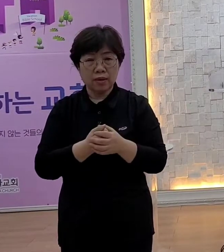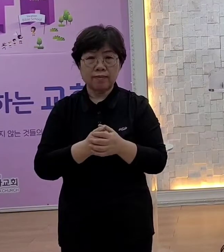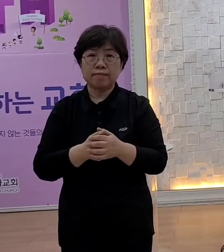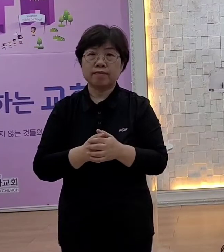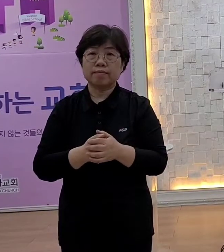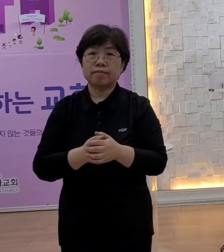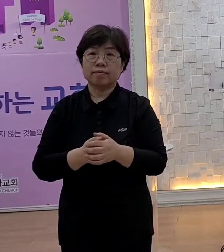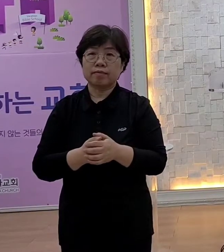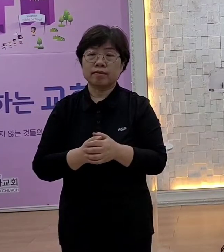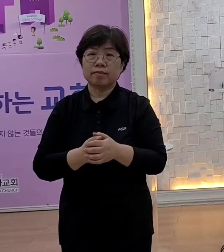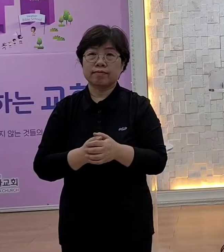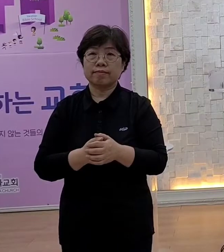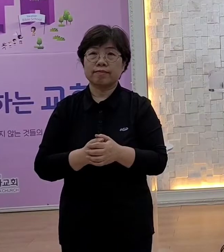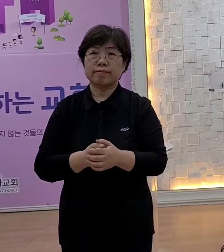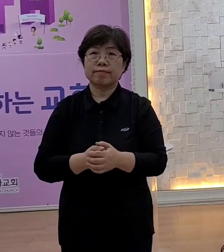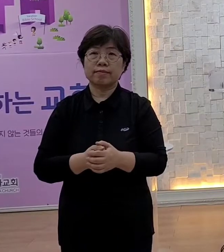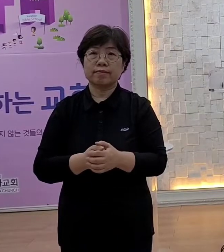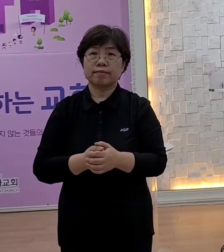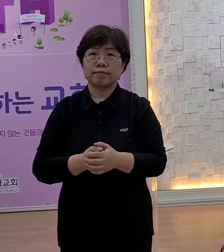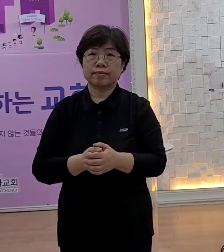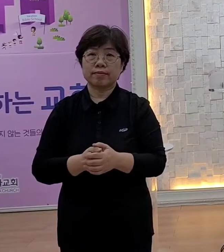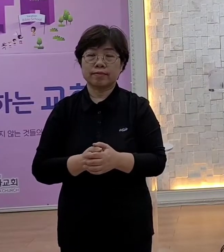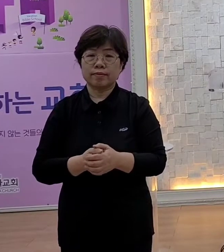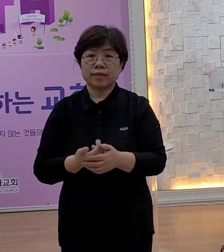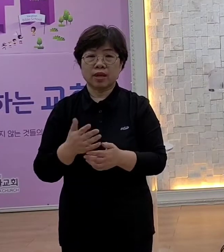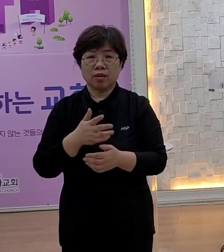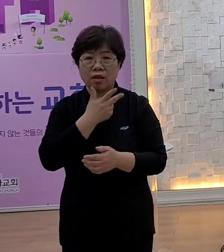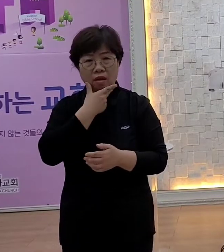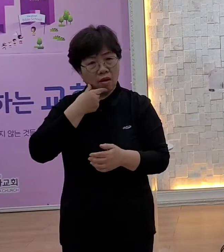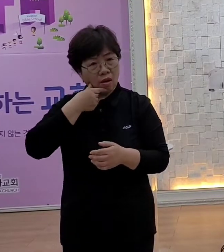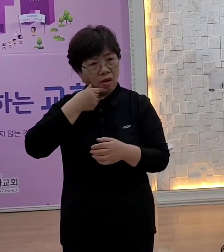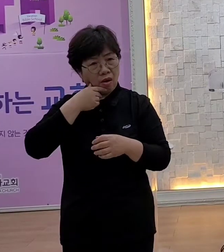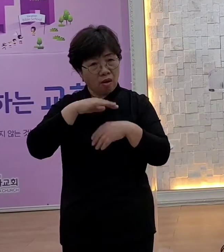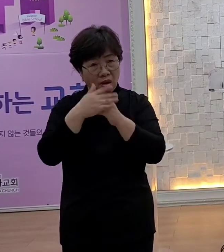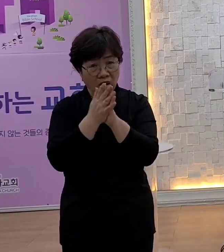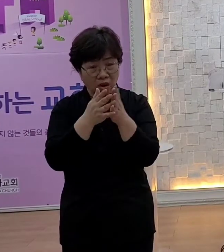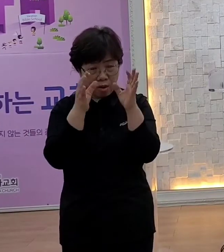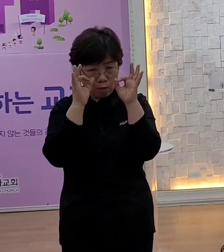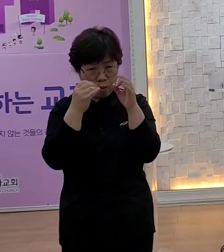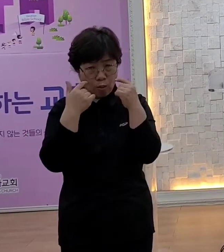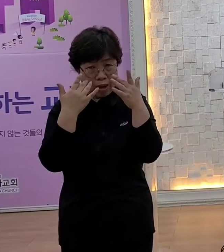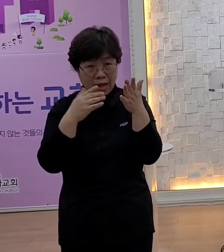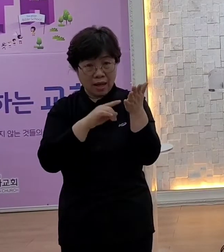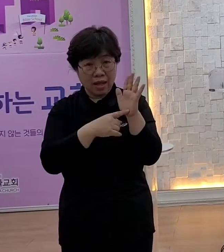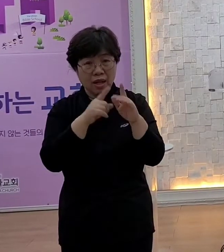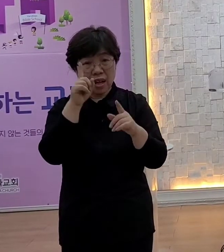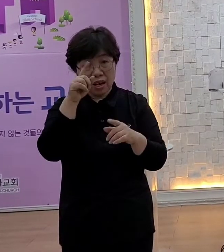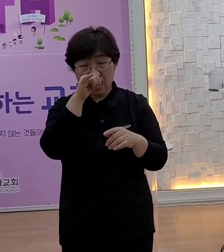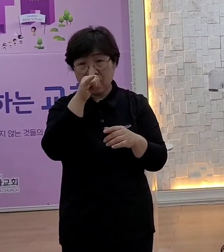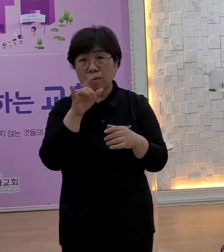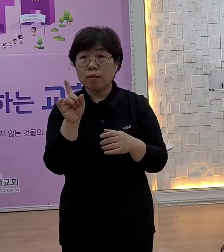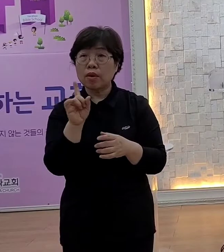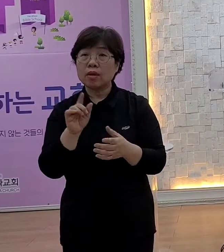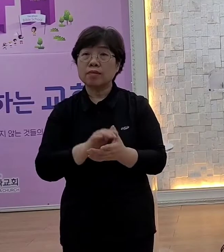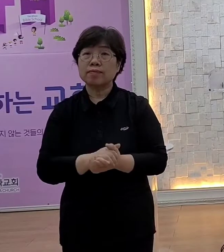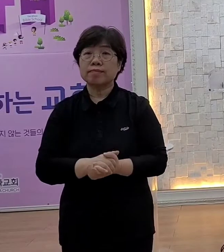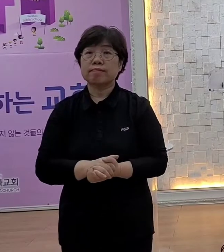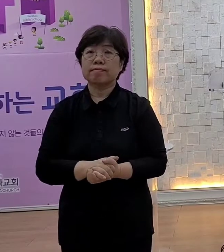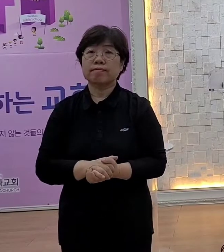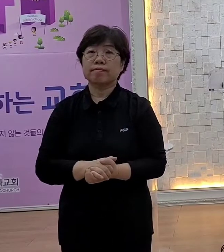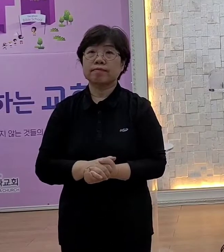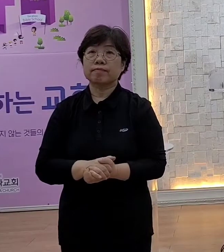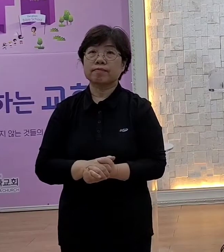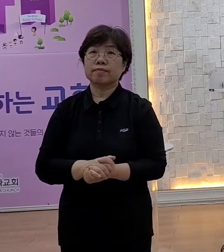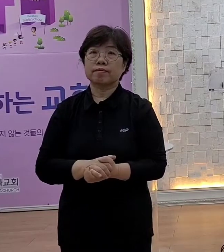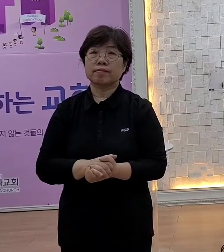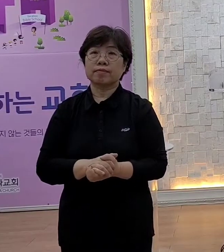원문에 보면 확연히 드러나는 한 가지 중요한 예가 있어요. 차이점이 있어요. 뭐가 있냐면은 지금 오늘